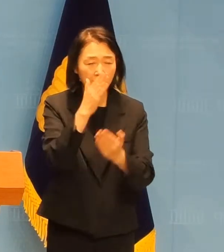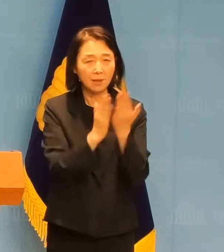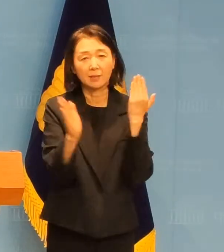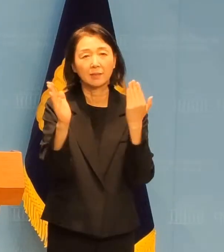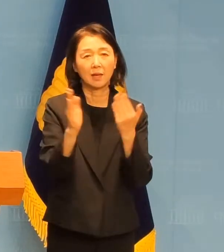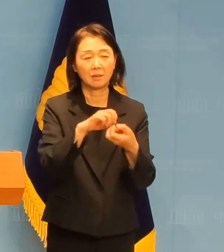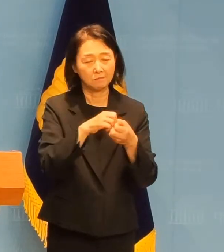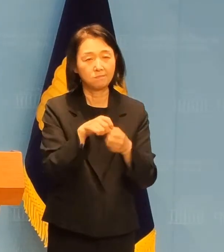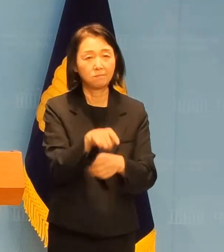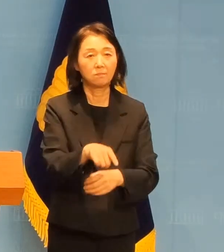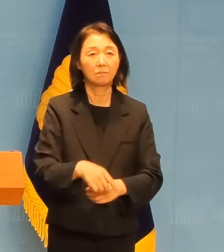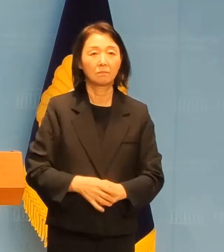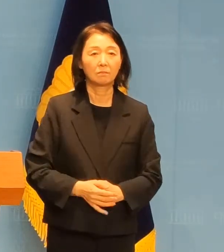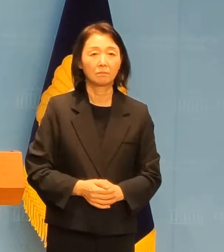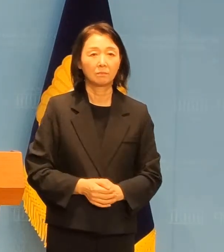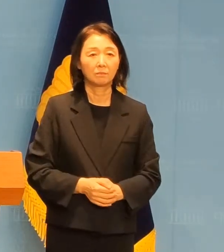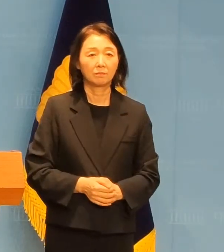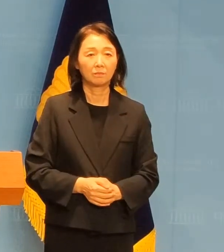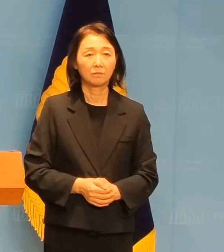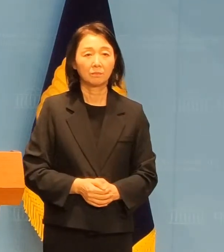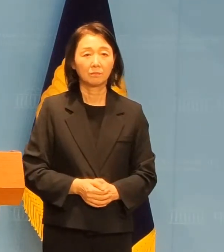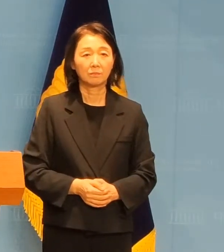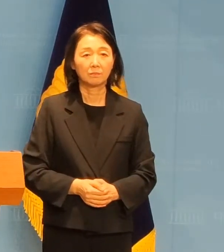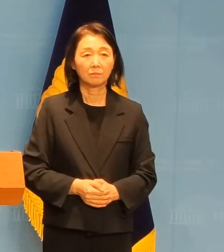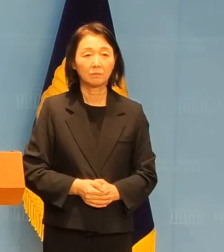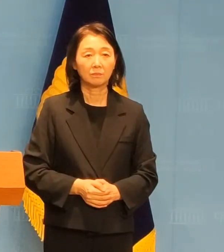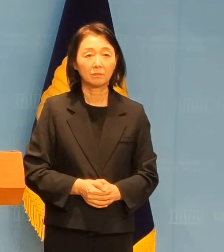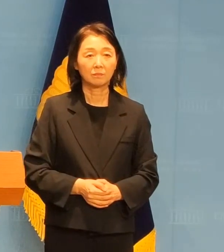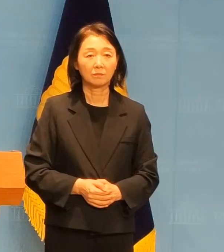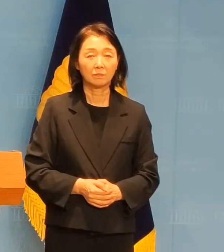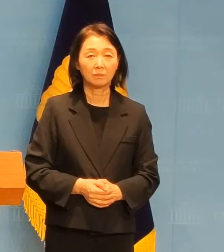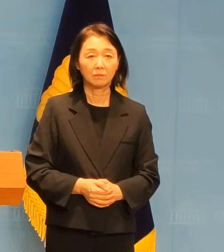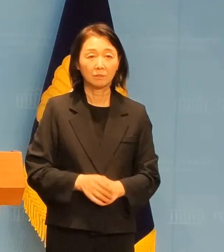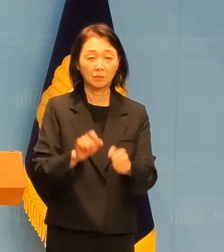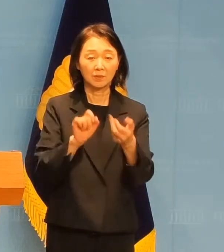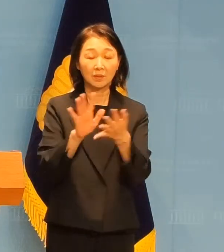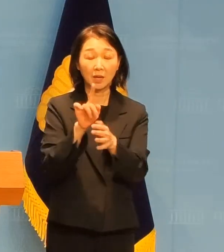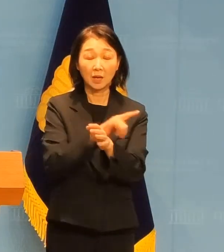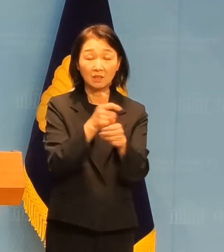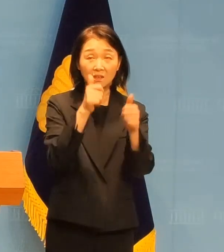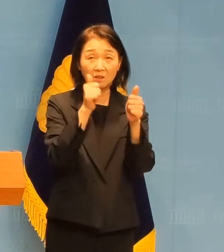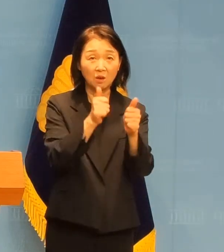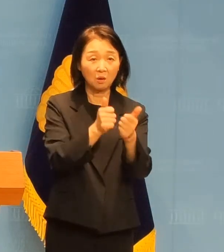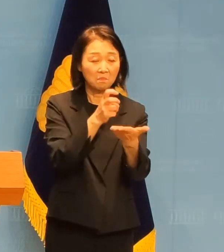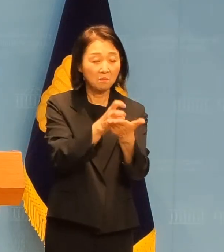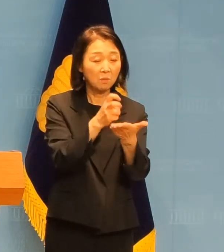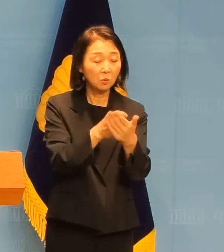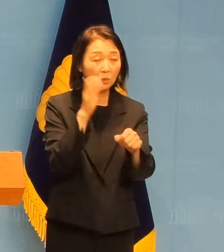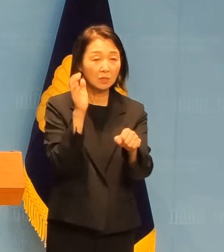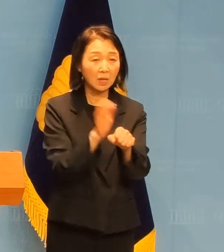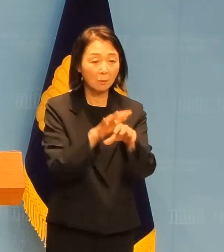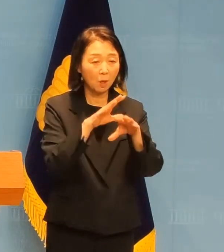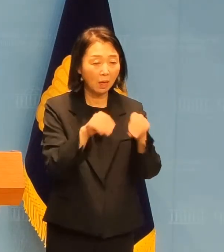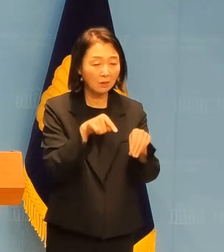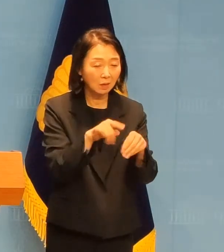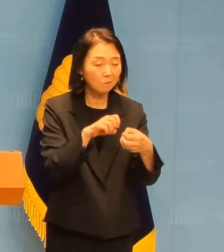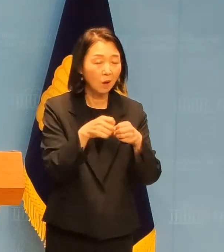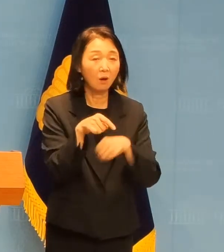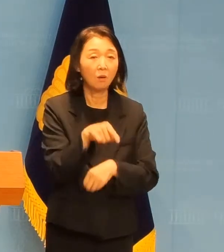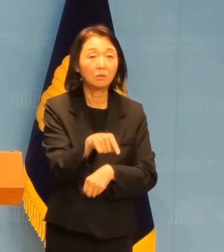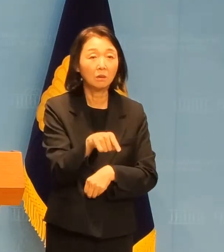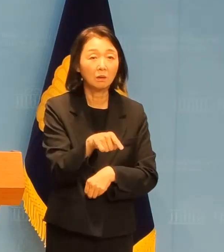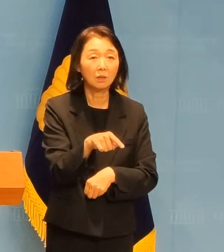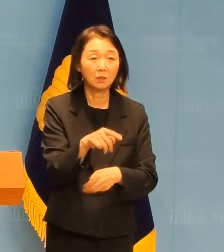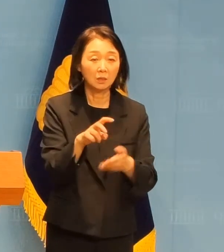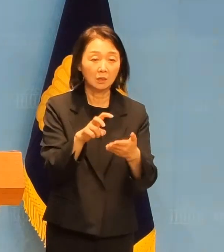얘기를 하고 있습니다. 내란 특검은 법리도 마음대로 잘못 해석합니다. 내란죄